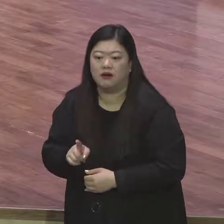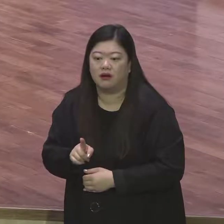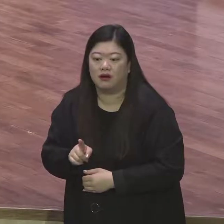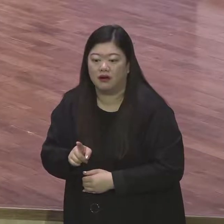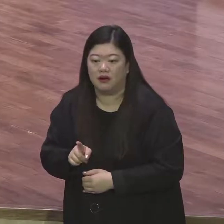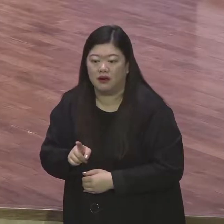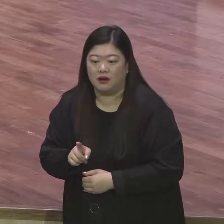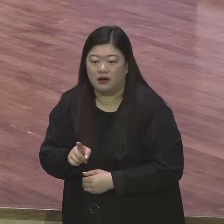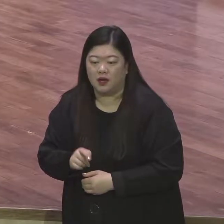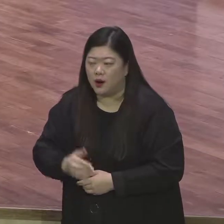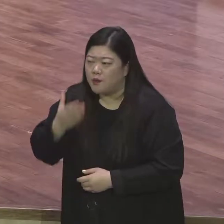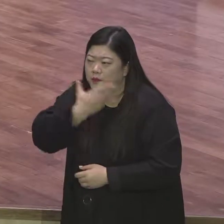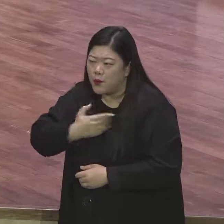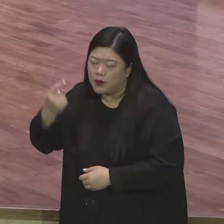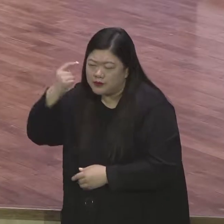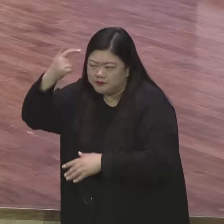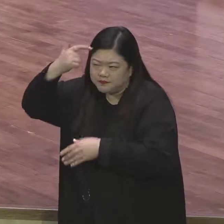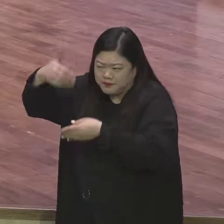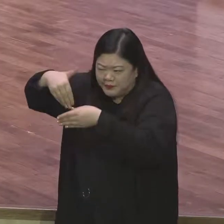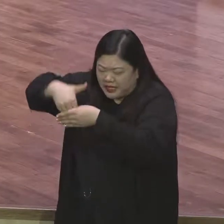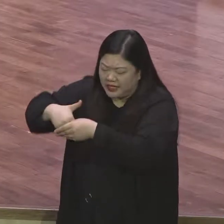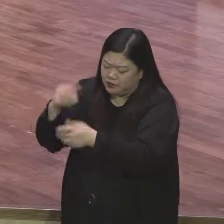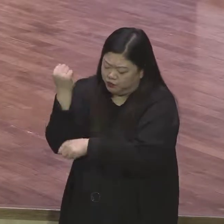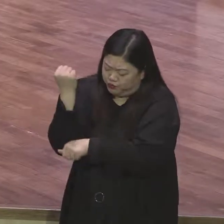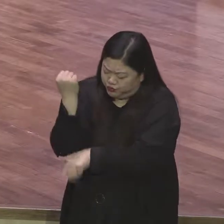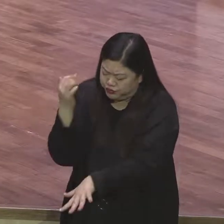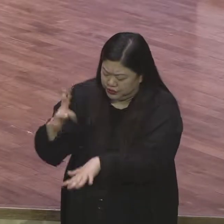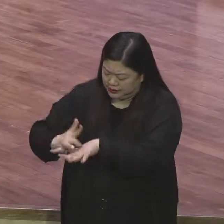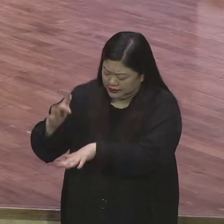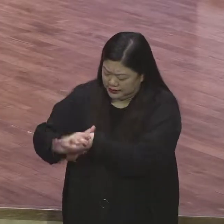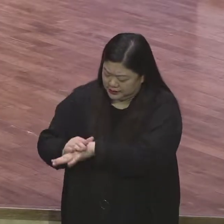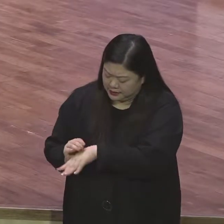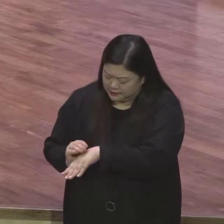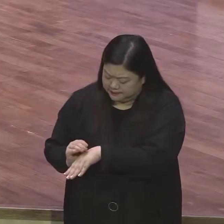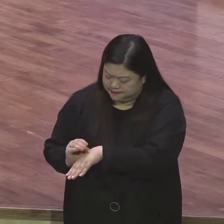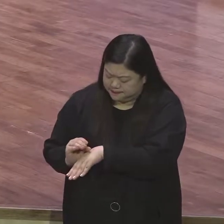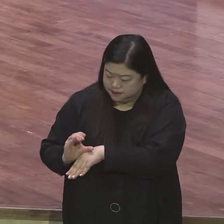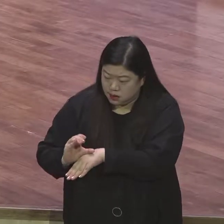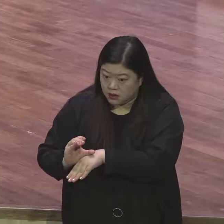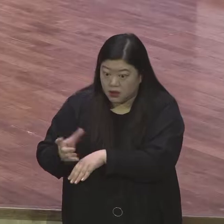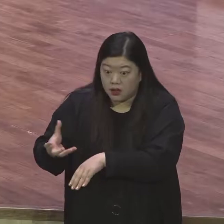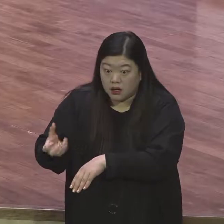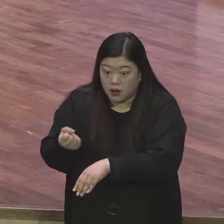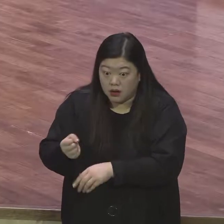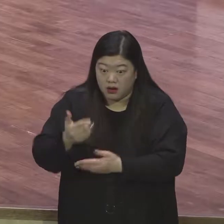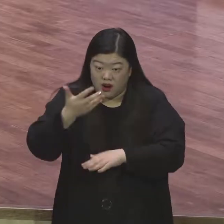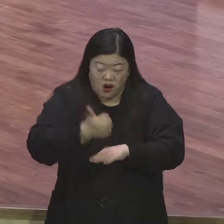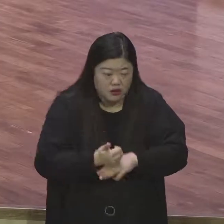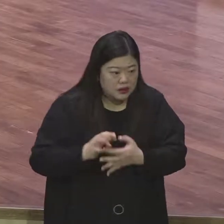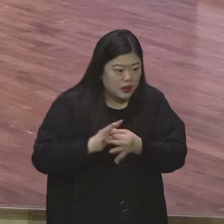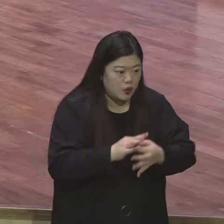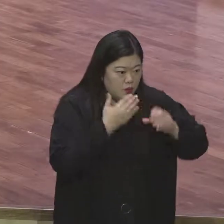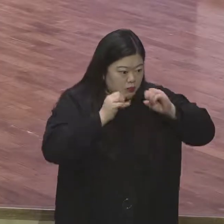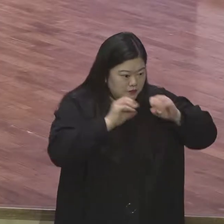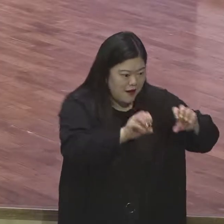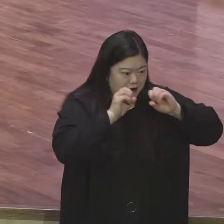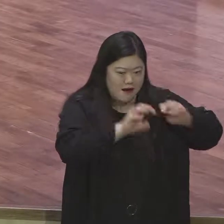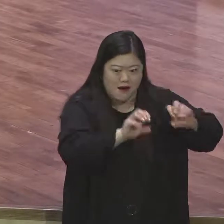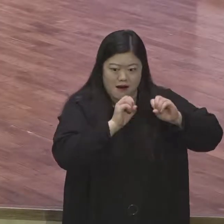복음으로 각인 뿌리 체질되어 삶의 모든 발걸음마다 복음이 복음되게 하기